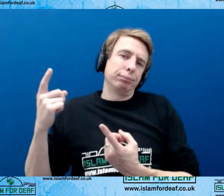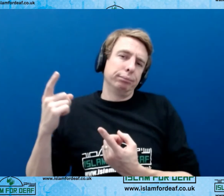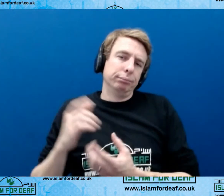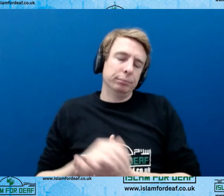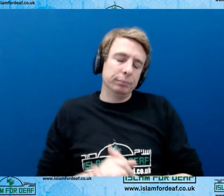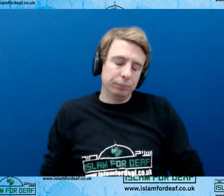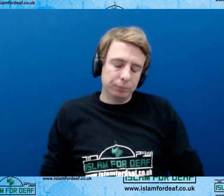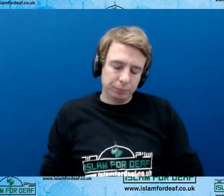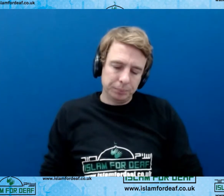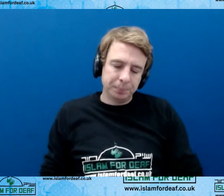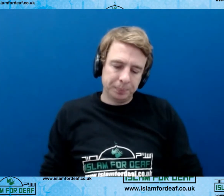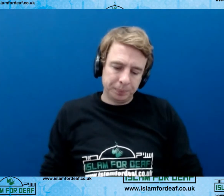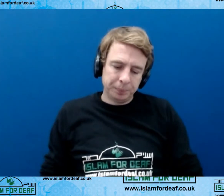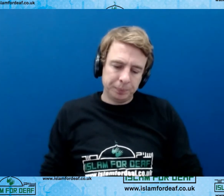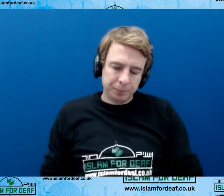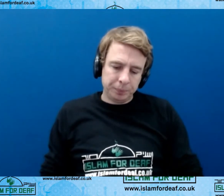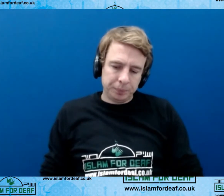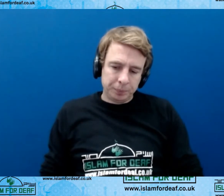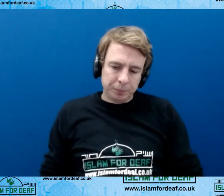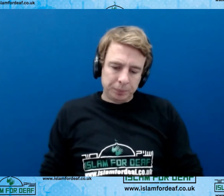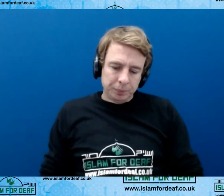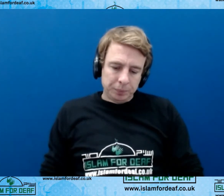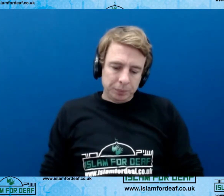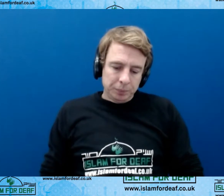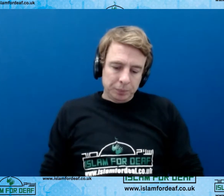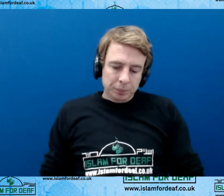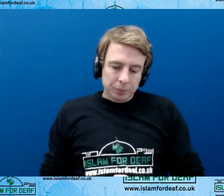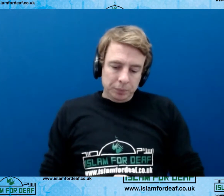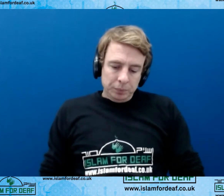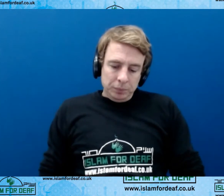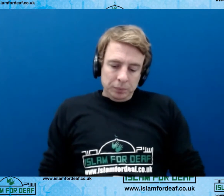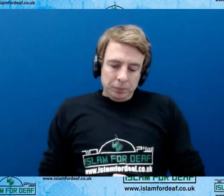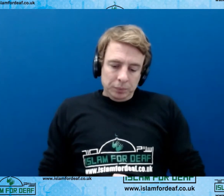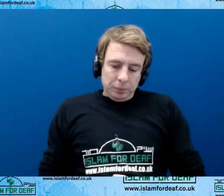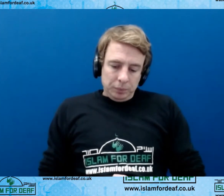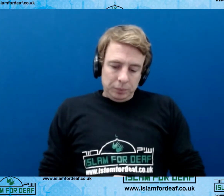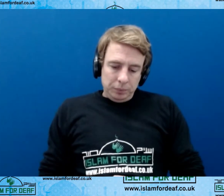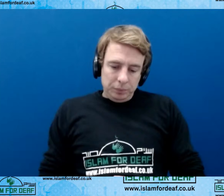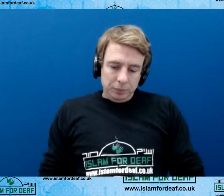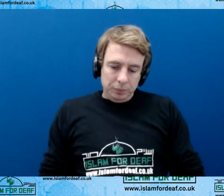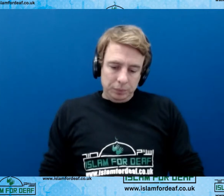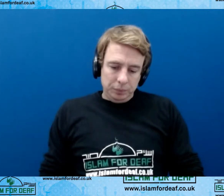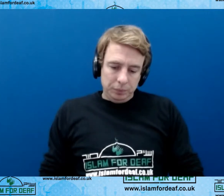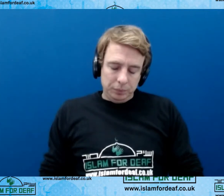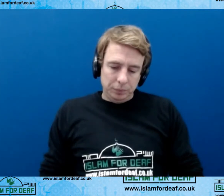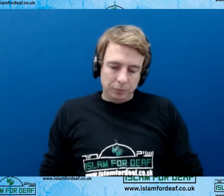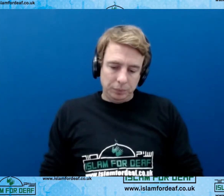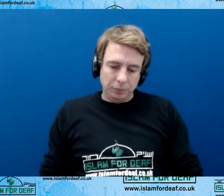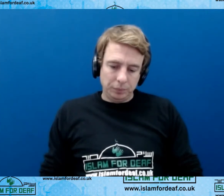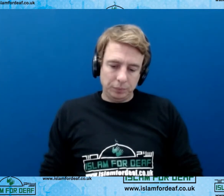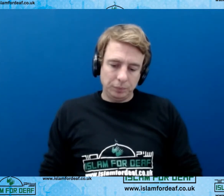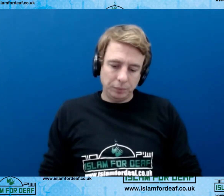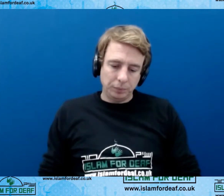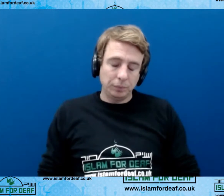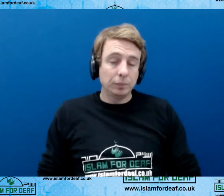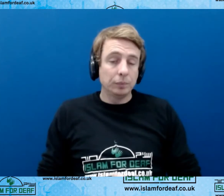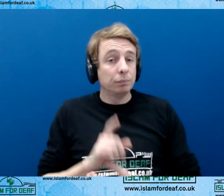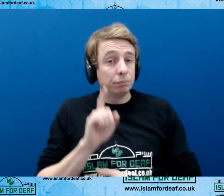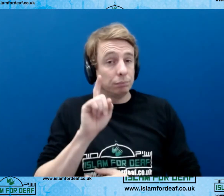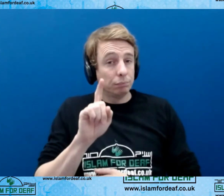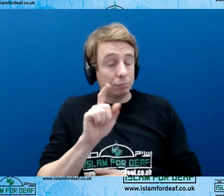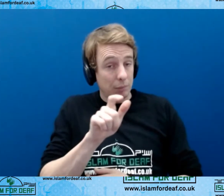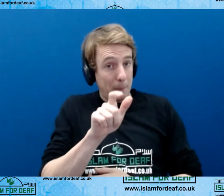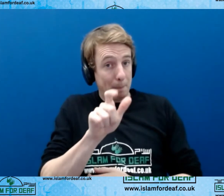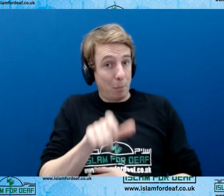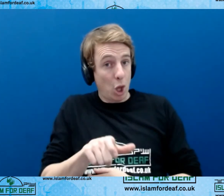والإنسان لا يجوز له أن يقسم إلا بالله وحده فقط. However, the individual, the person, they may only make